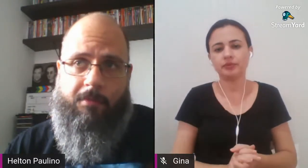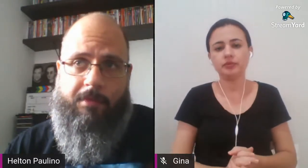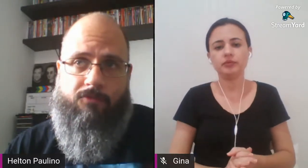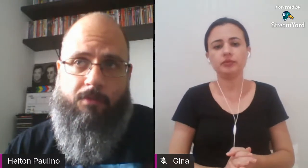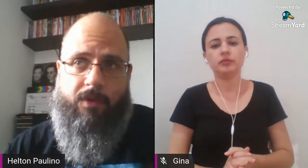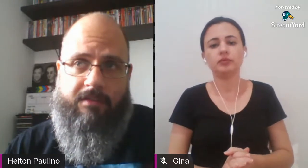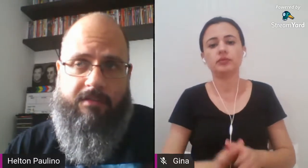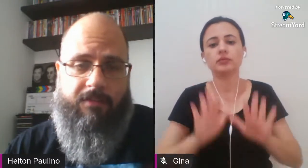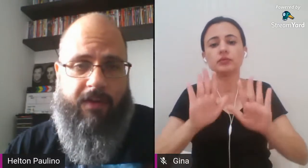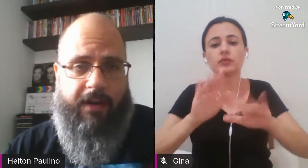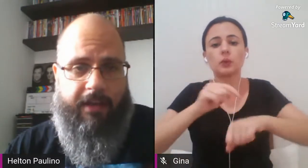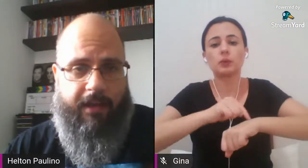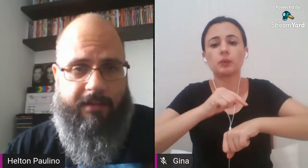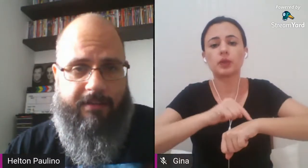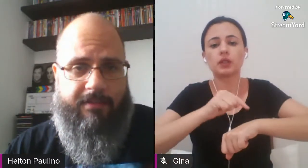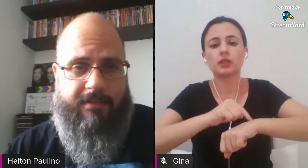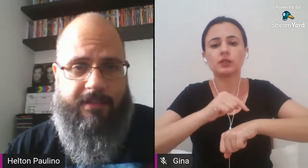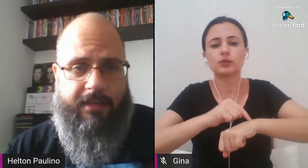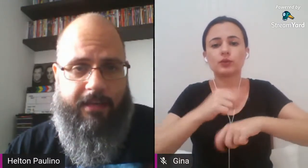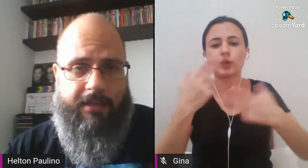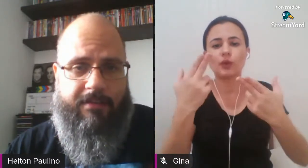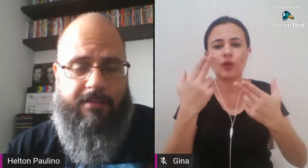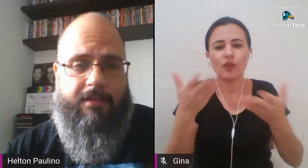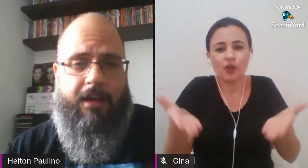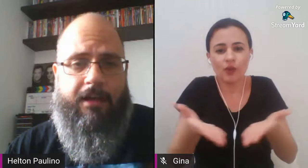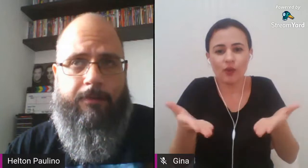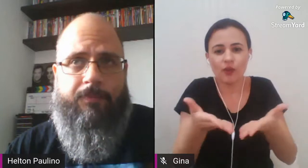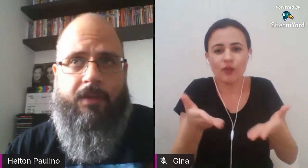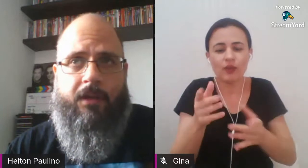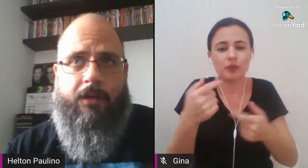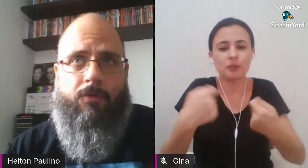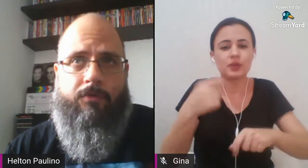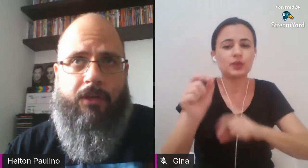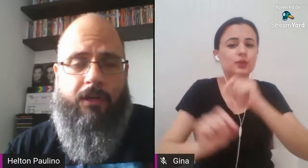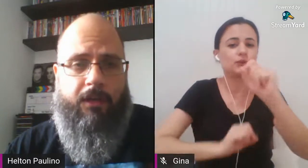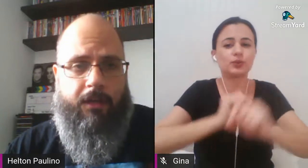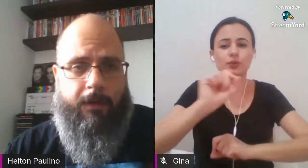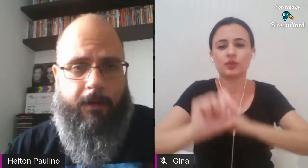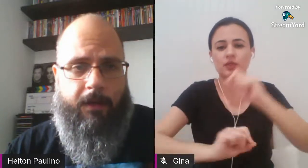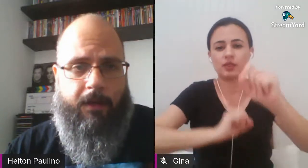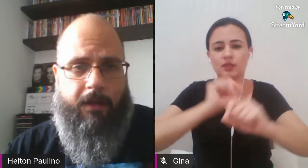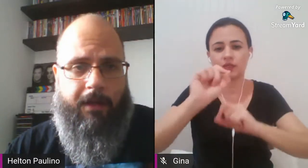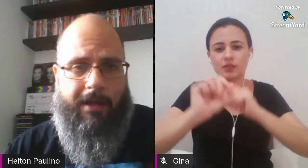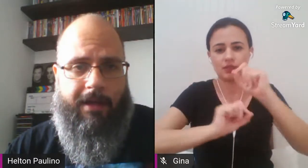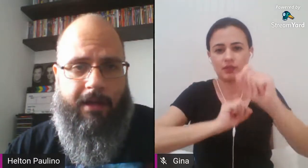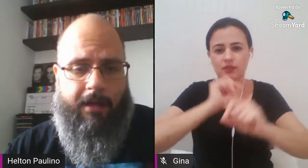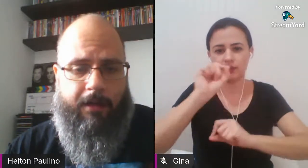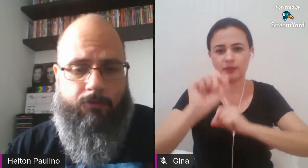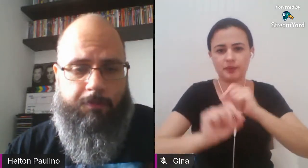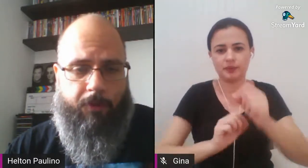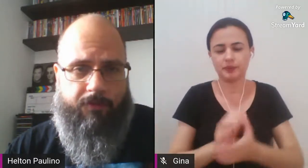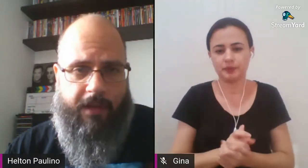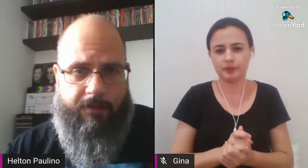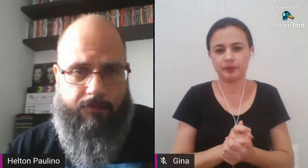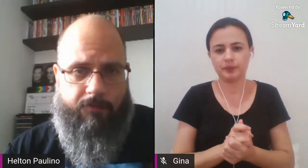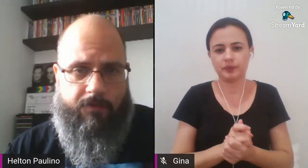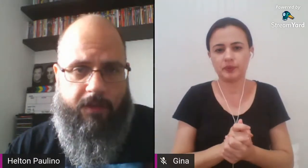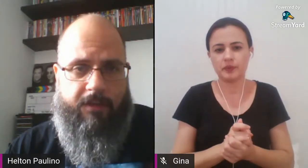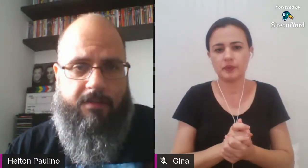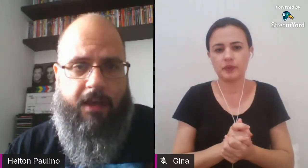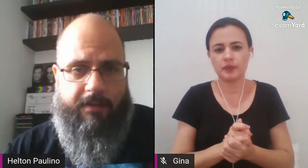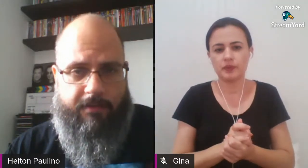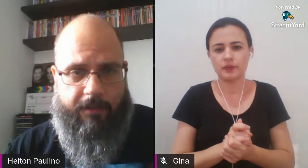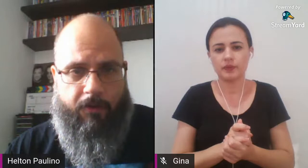Mas são momentos como esses que vai ser necessário com que os